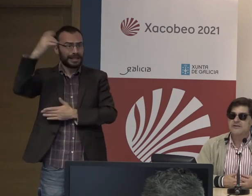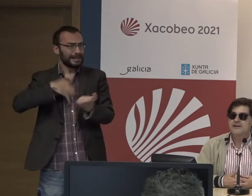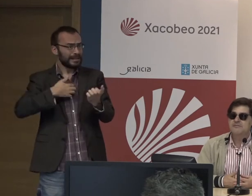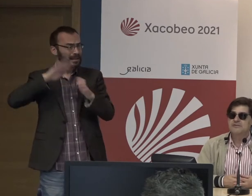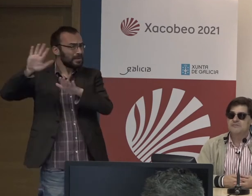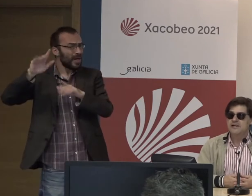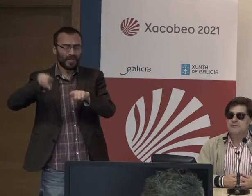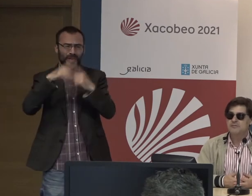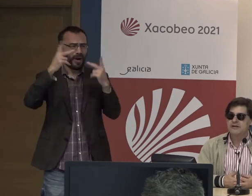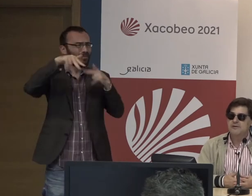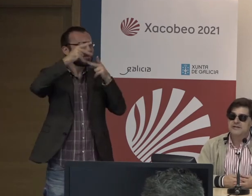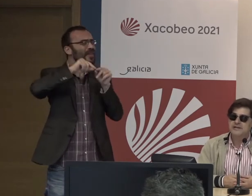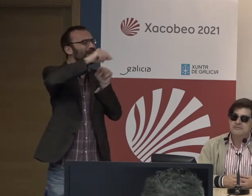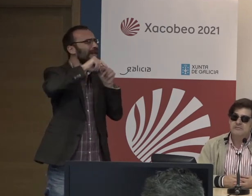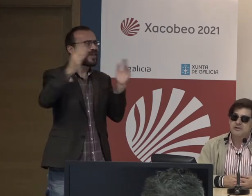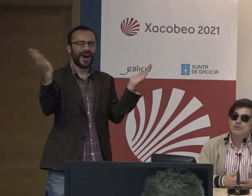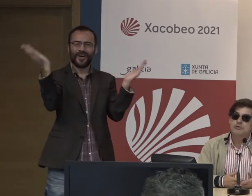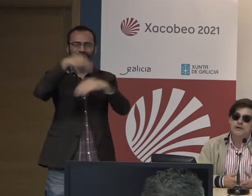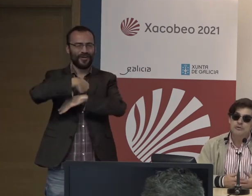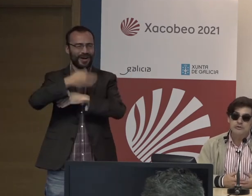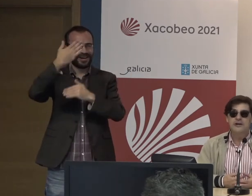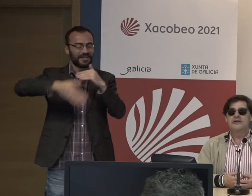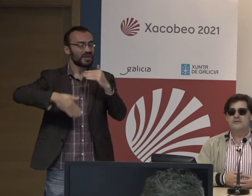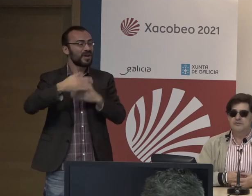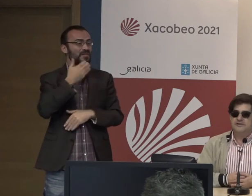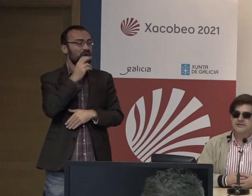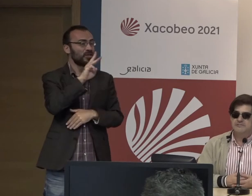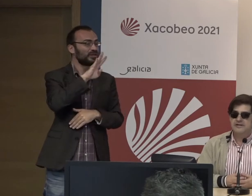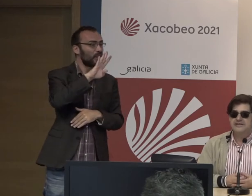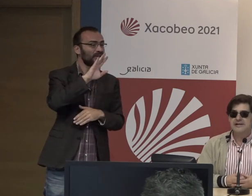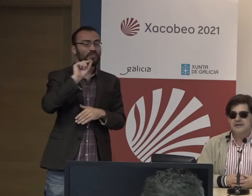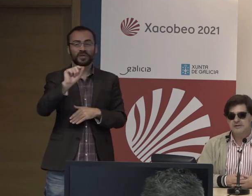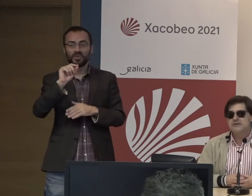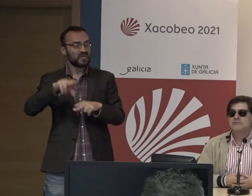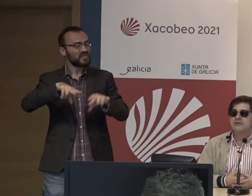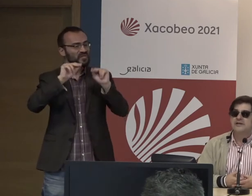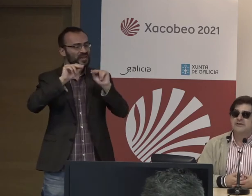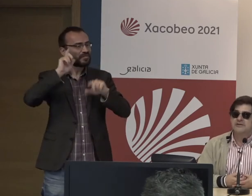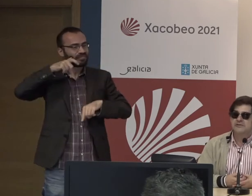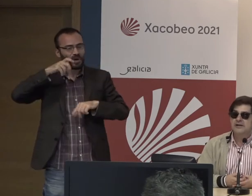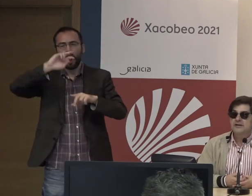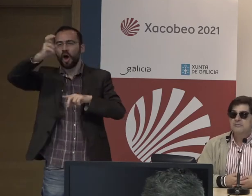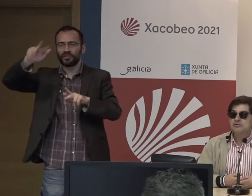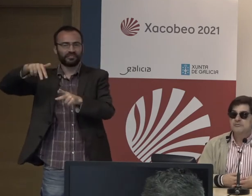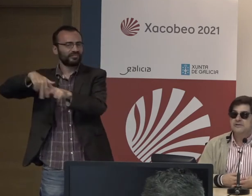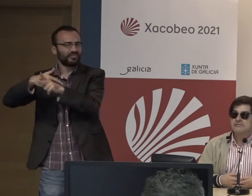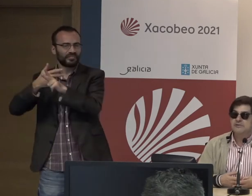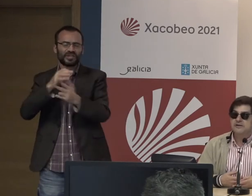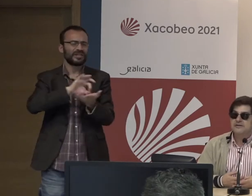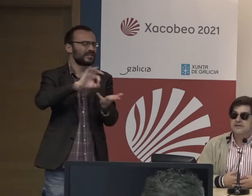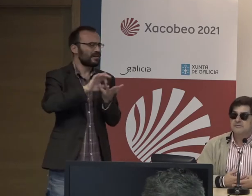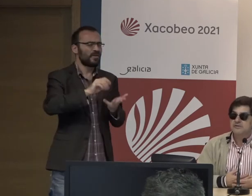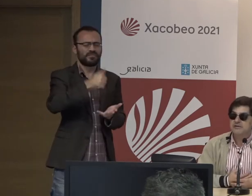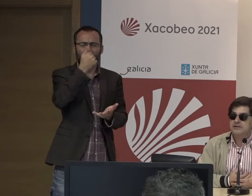lejos o tan cerca como nos imaginamos, porque lo va a tener a su servicio unos minutos y después ese intérprete, esa intérprete se puede dedicar a otra persona. Y muchos más